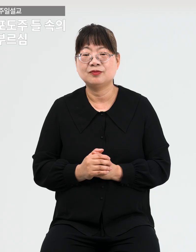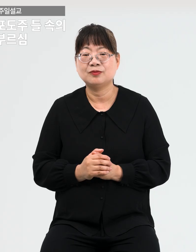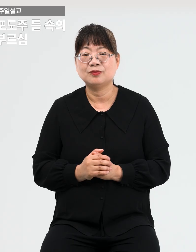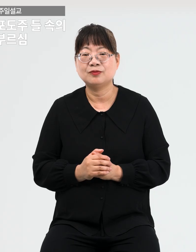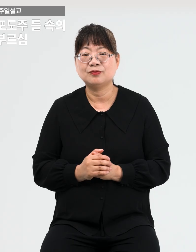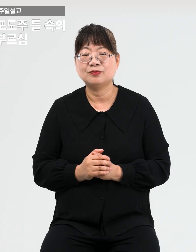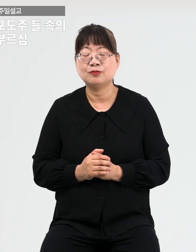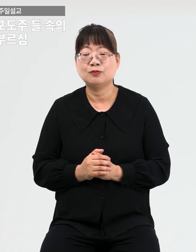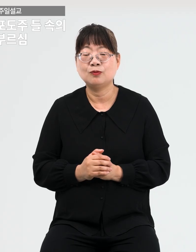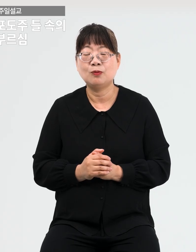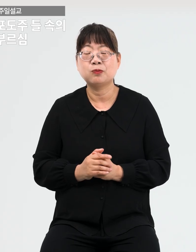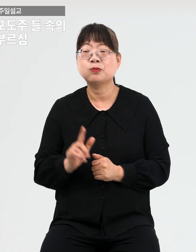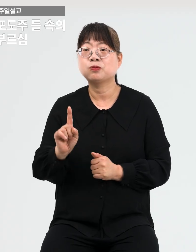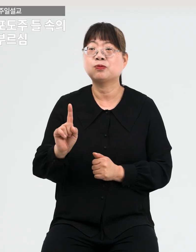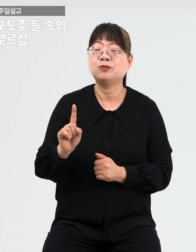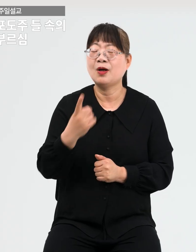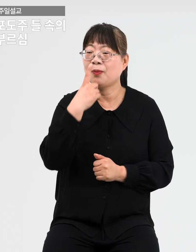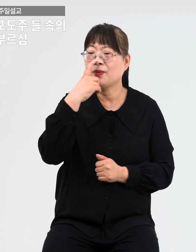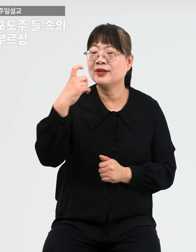막